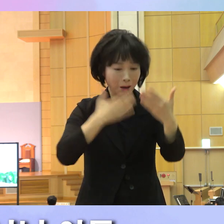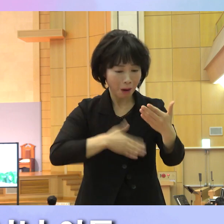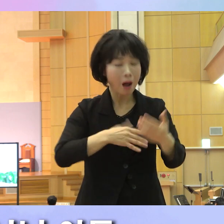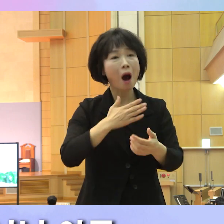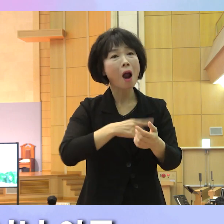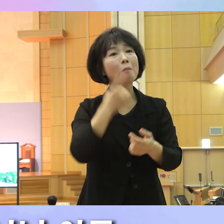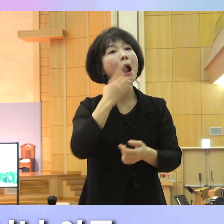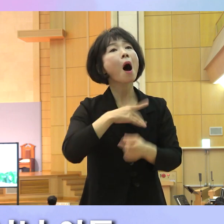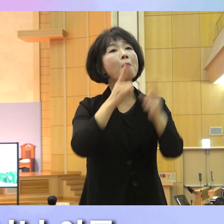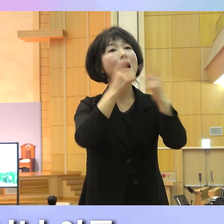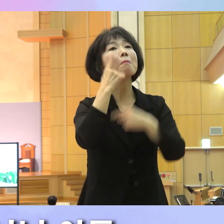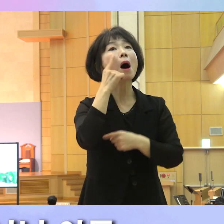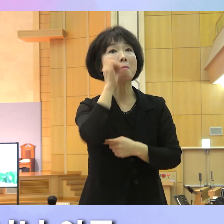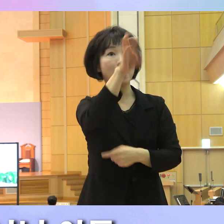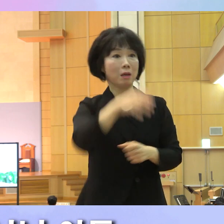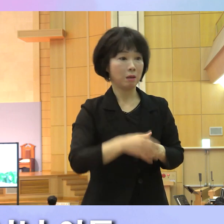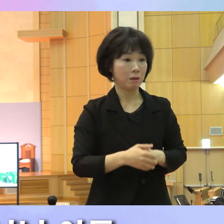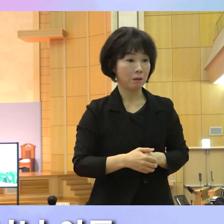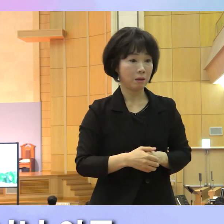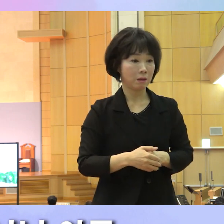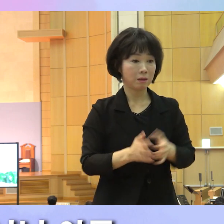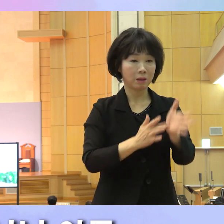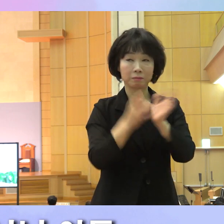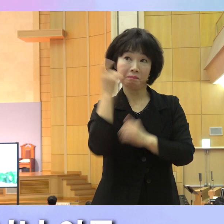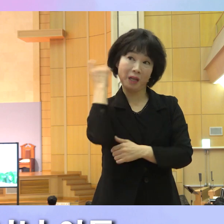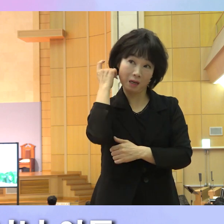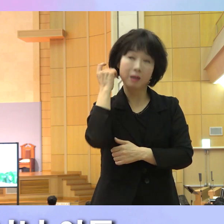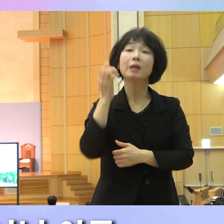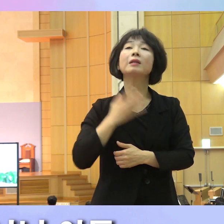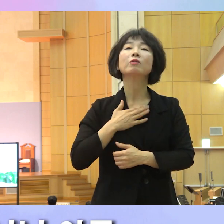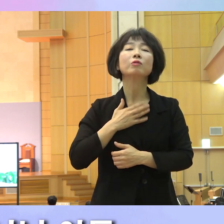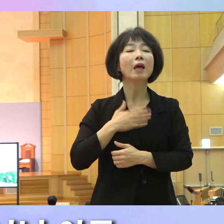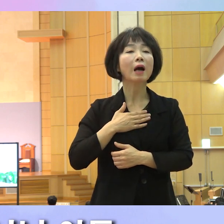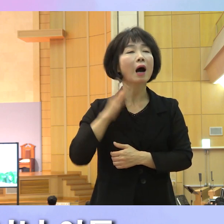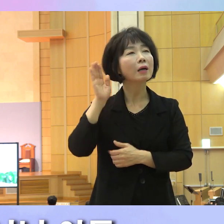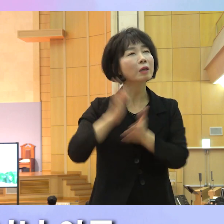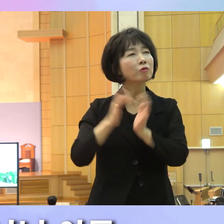말해봐. 그랬더니 인자가 죽었다가